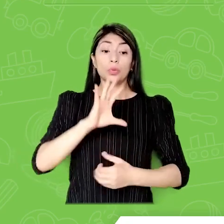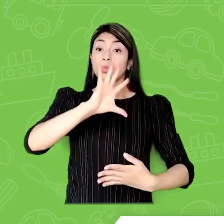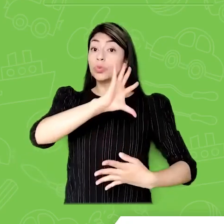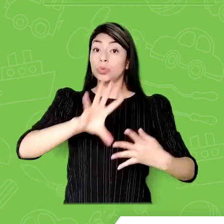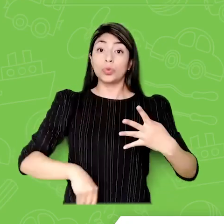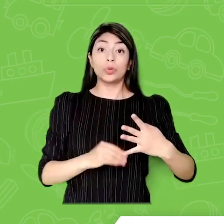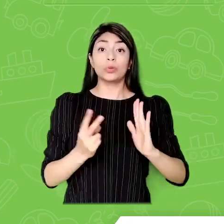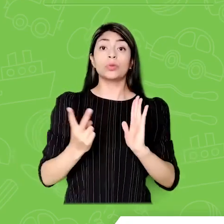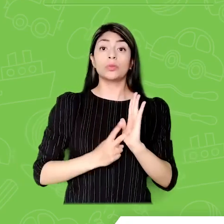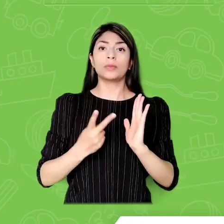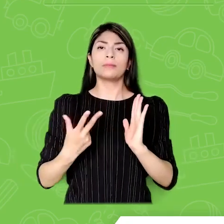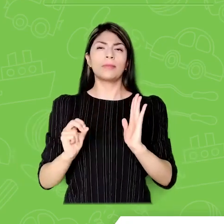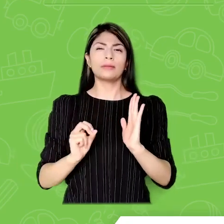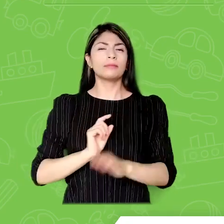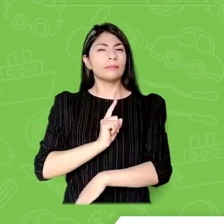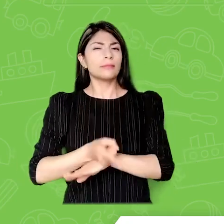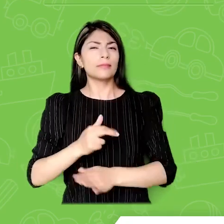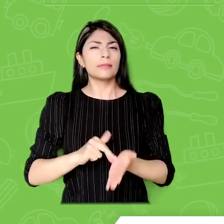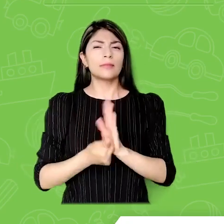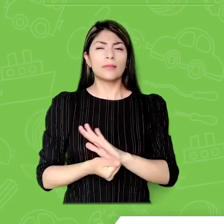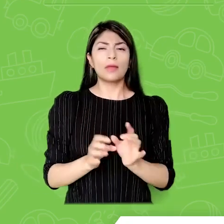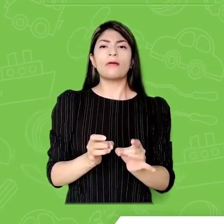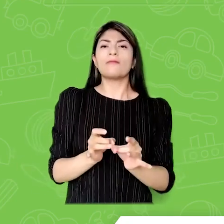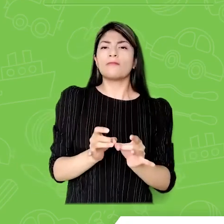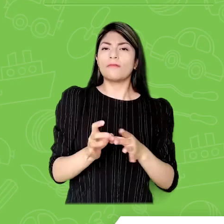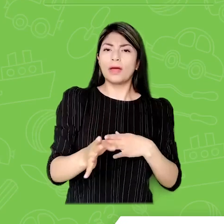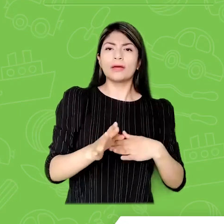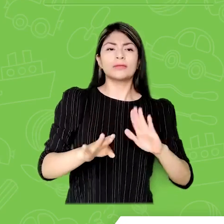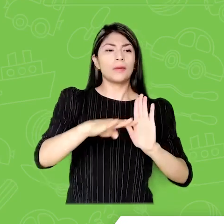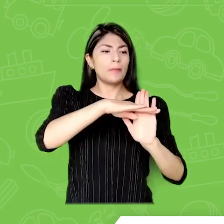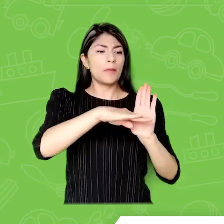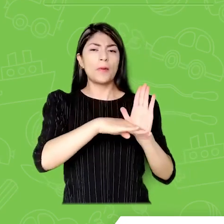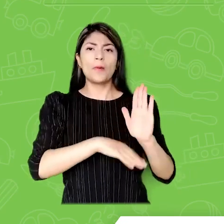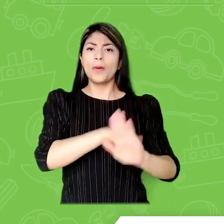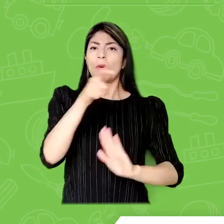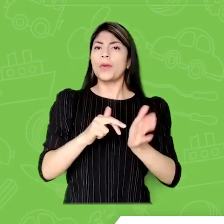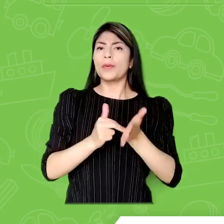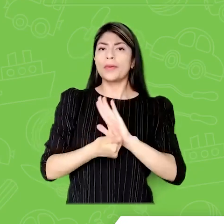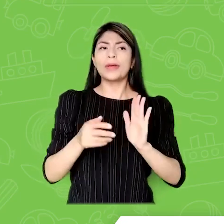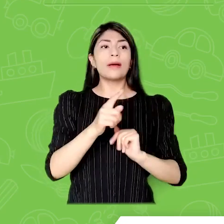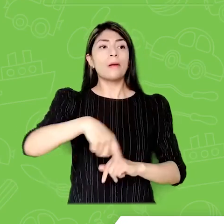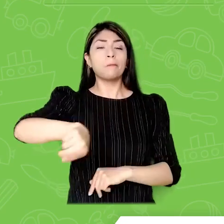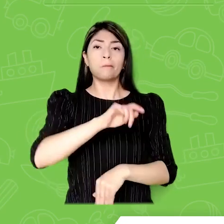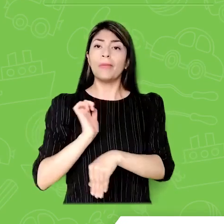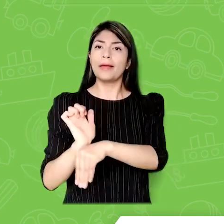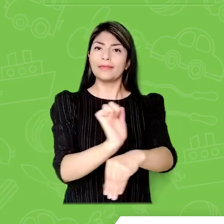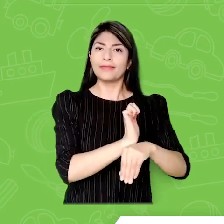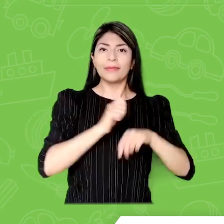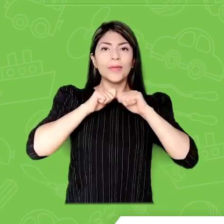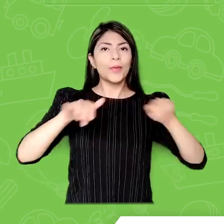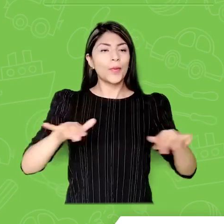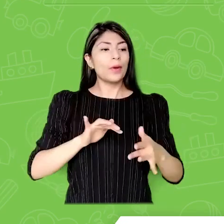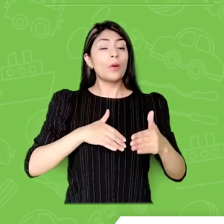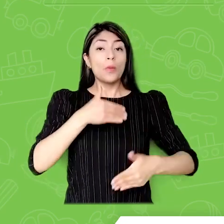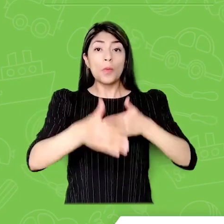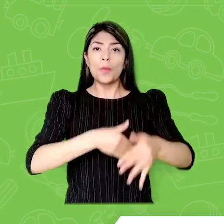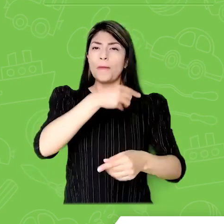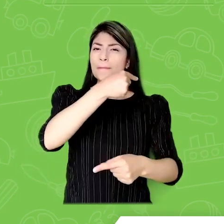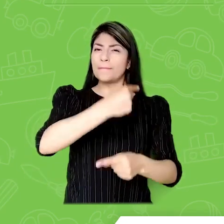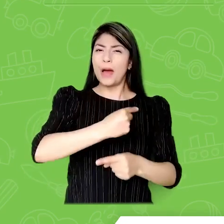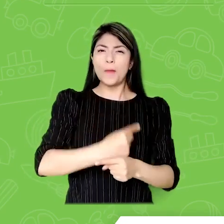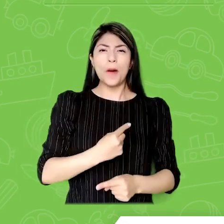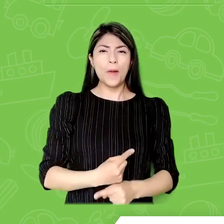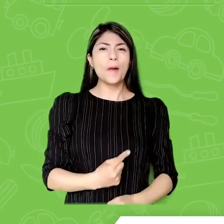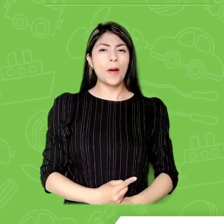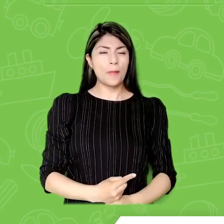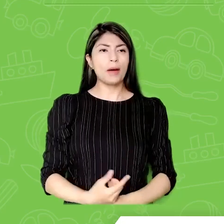los lineamientos, el plazo y otras instrucciones para que las aludidas entidades públicas cumplieran oportunamente con esta